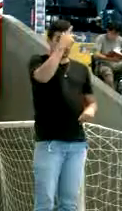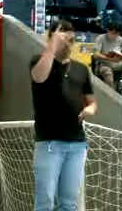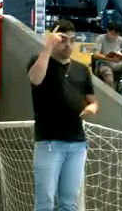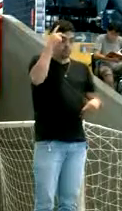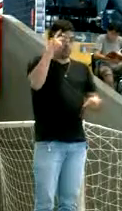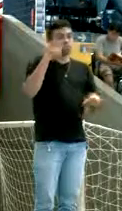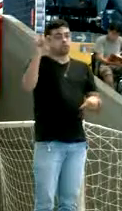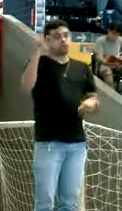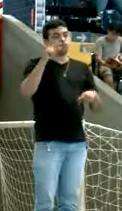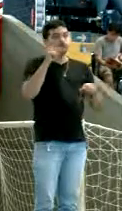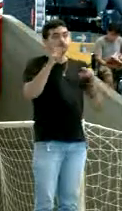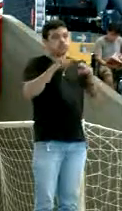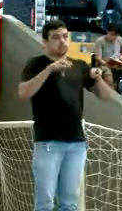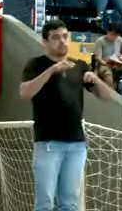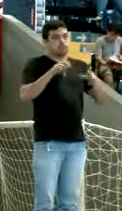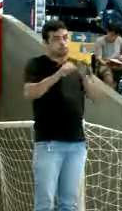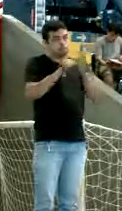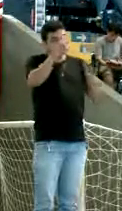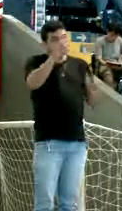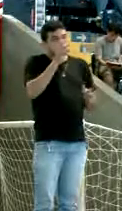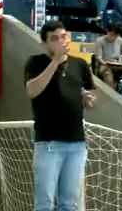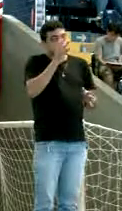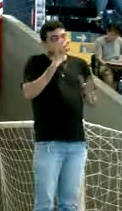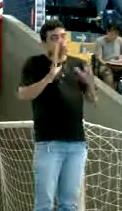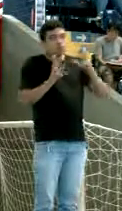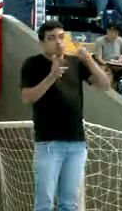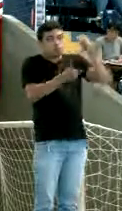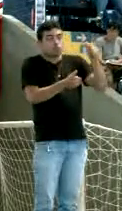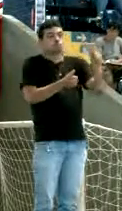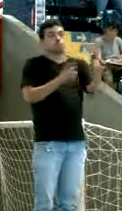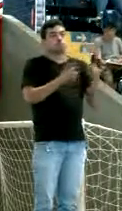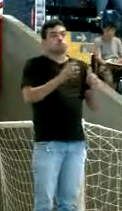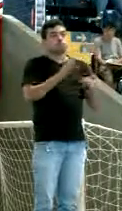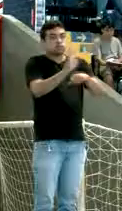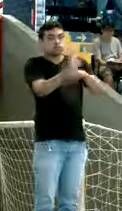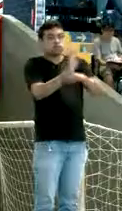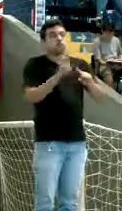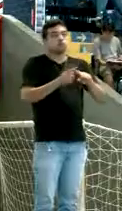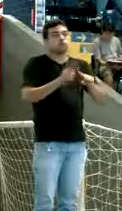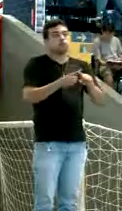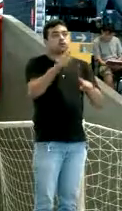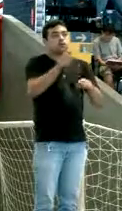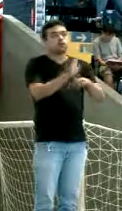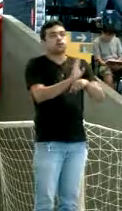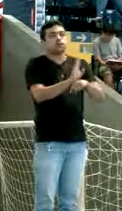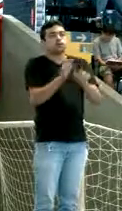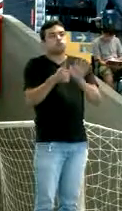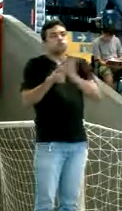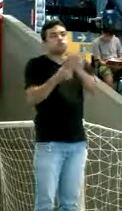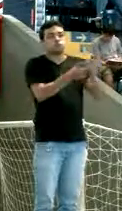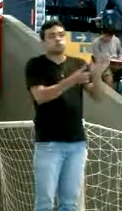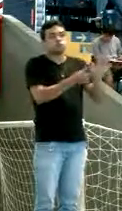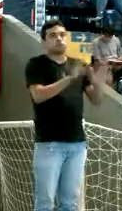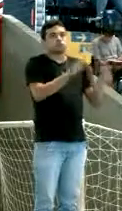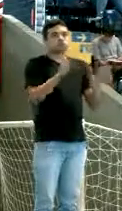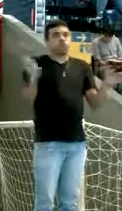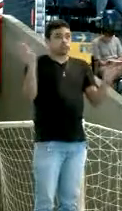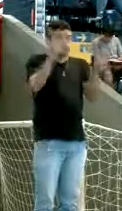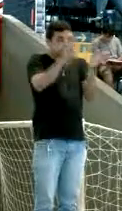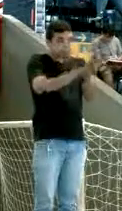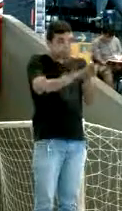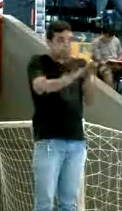café em Paris, a primeira sessão de cinema do mundo. Na ocasião, foi exibido um filme chamado A Chegada do